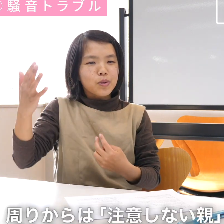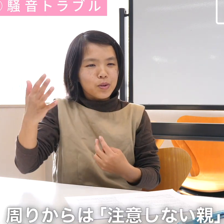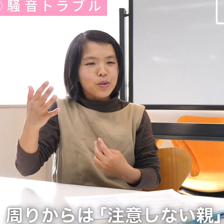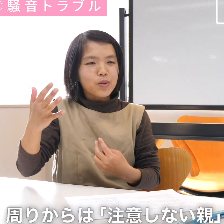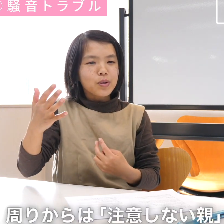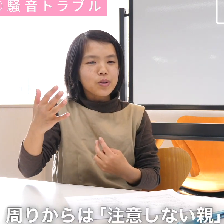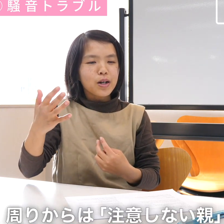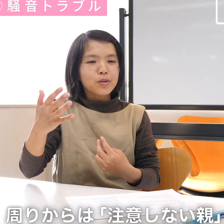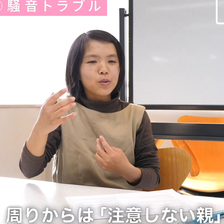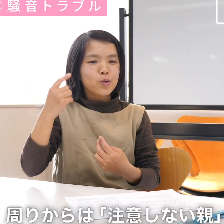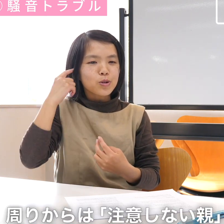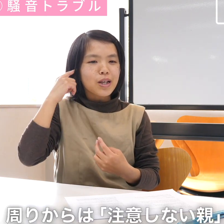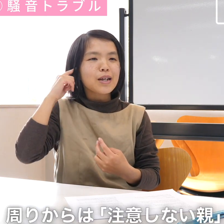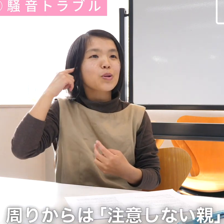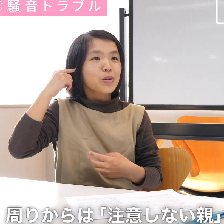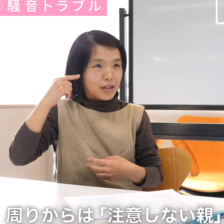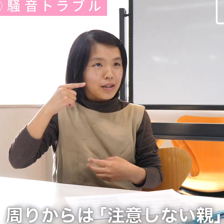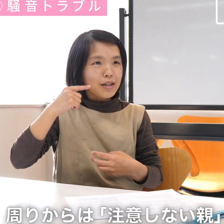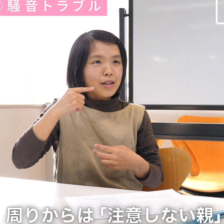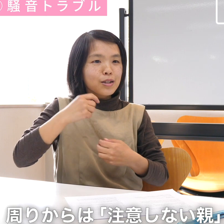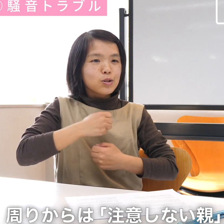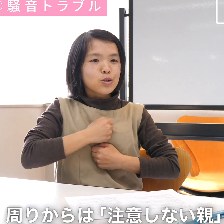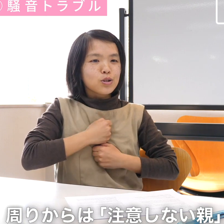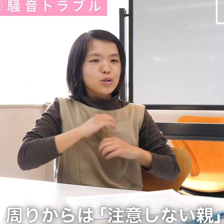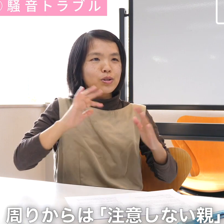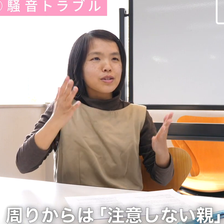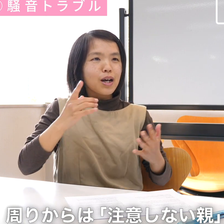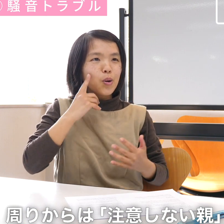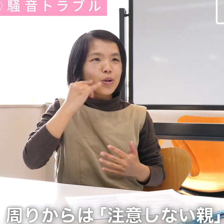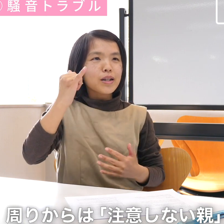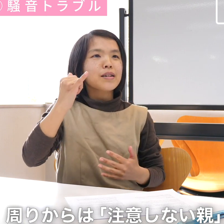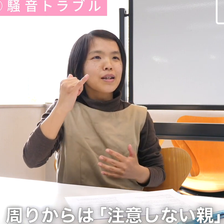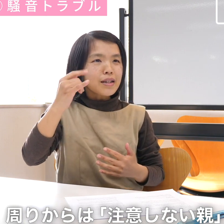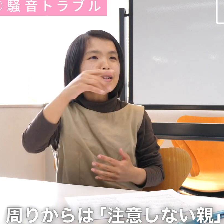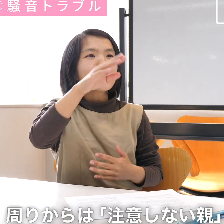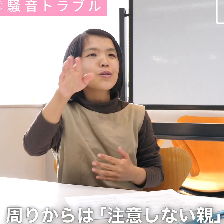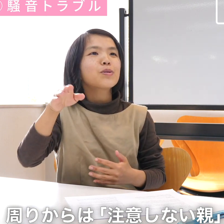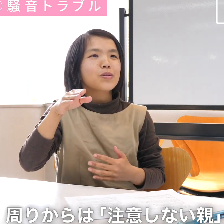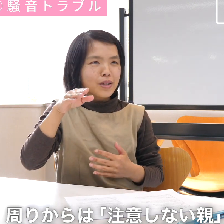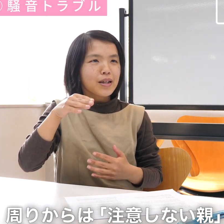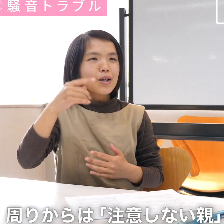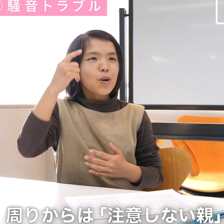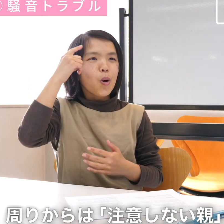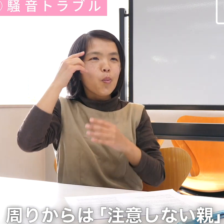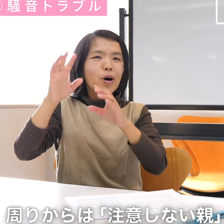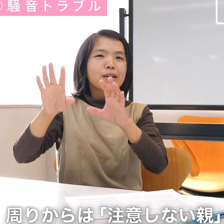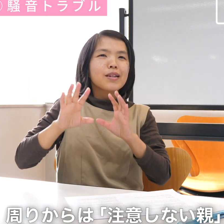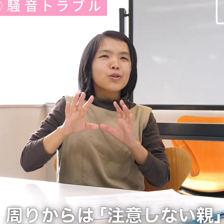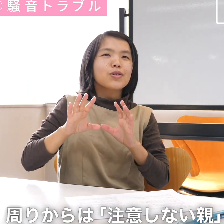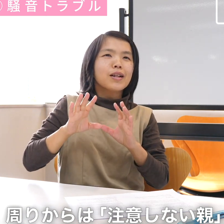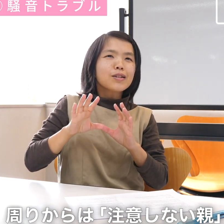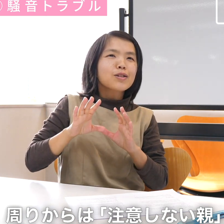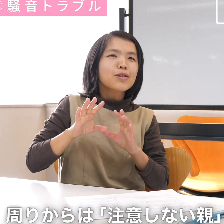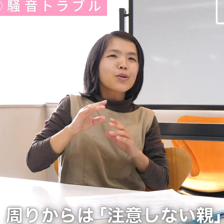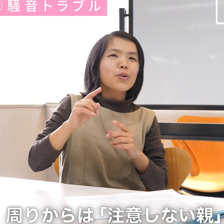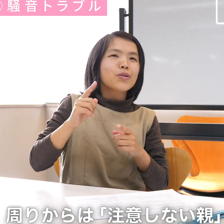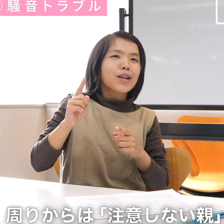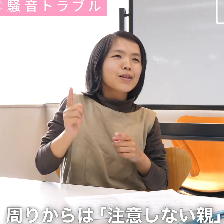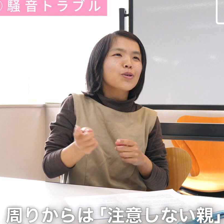分うるさいのね、注意をしない親なんだなっていうふうにね、思われてるんだなっていうのをなんとな